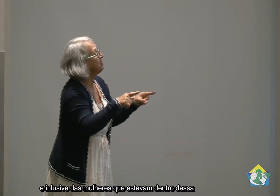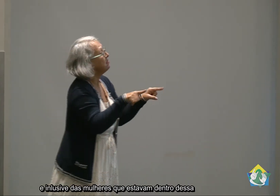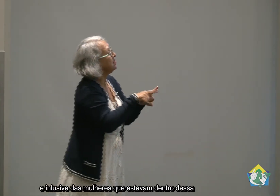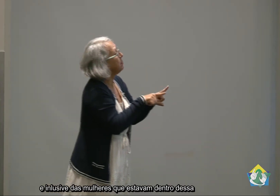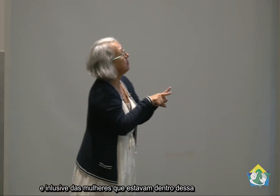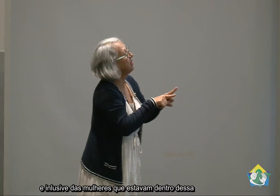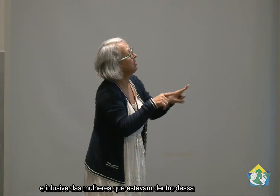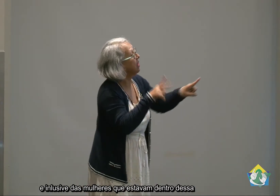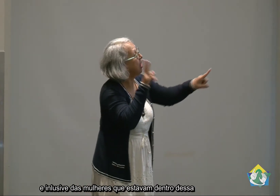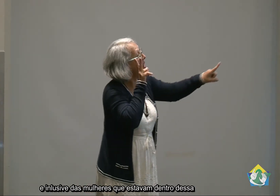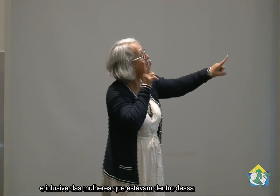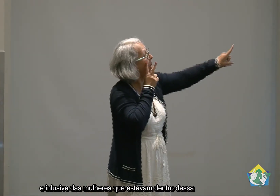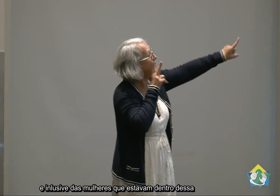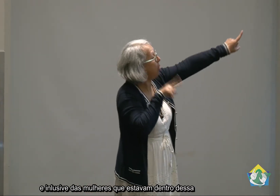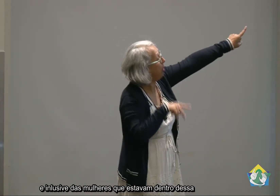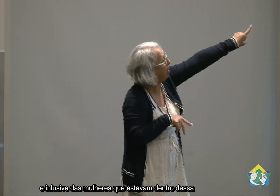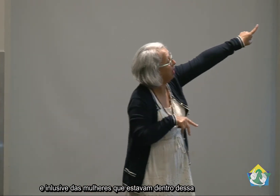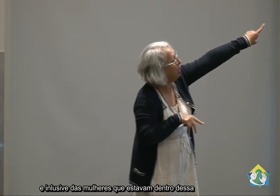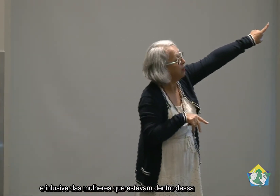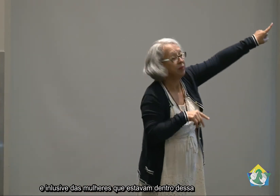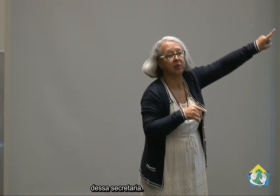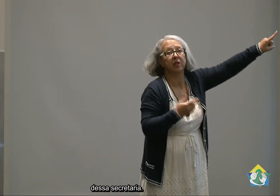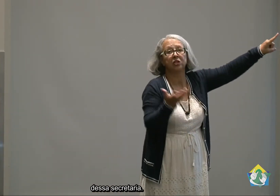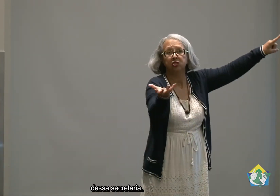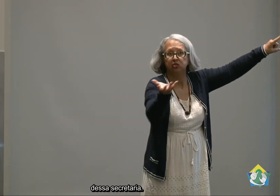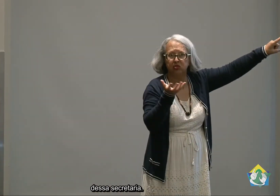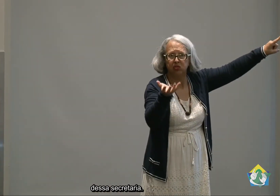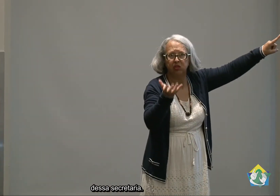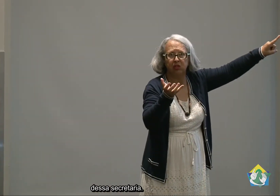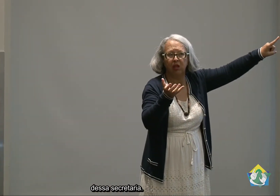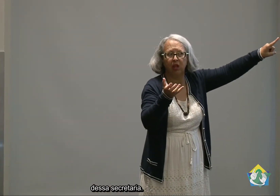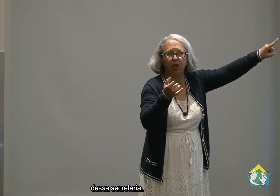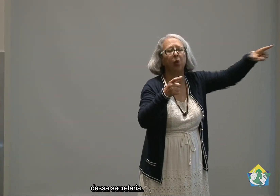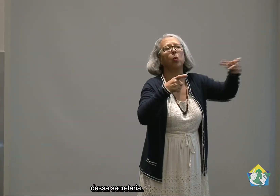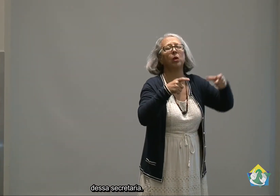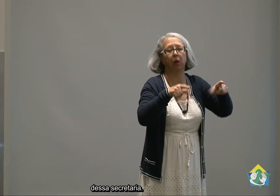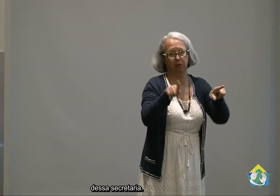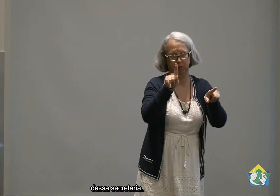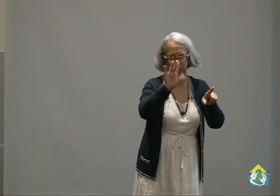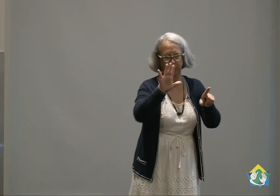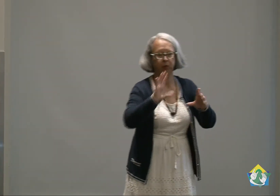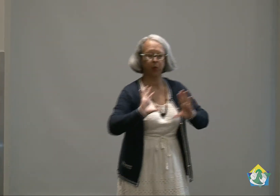Inclusive das mulheres que estavam dentro dessa secretaria.